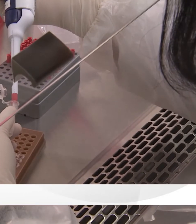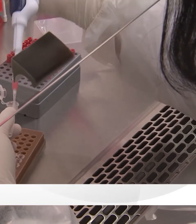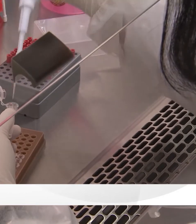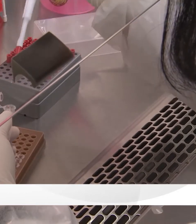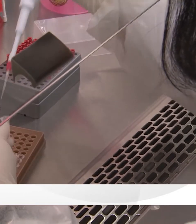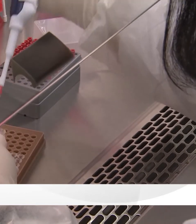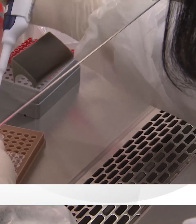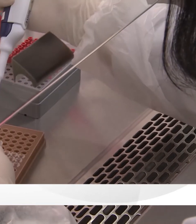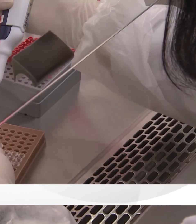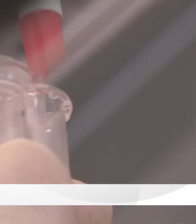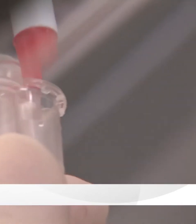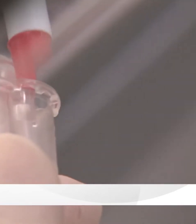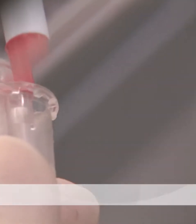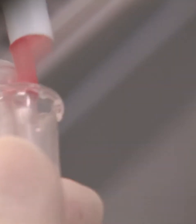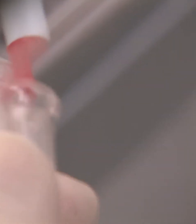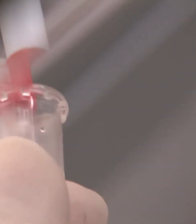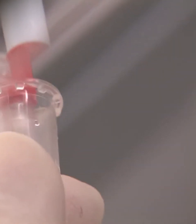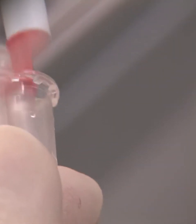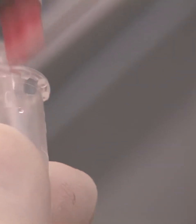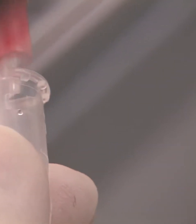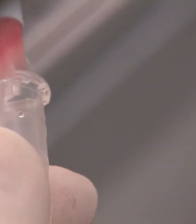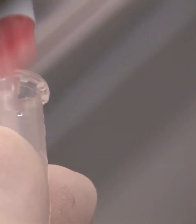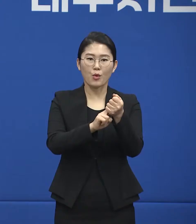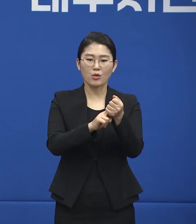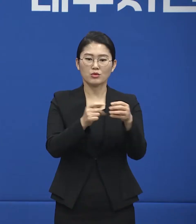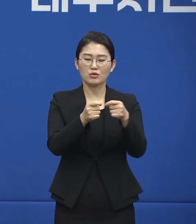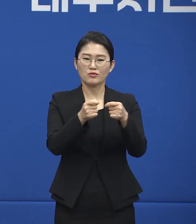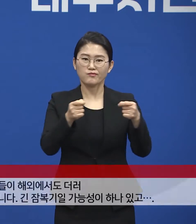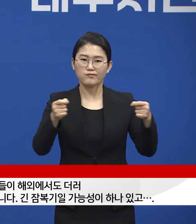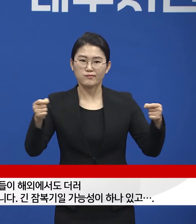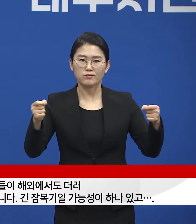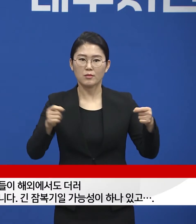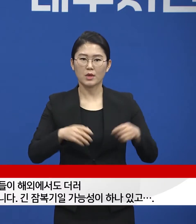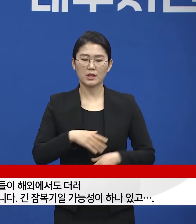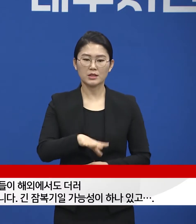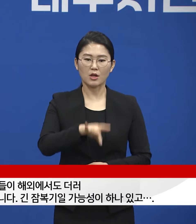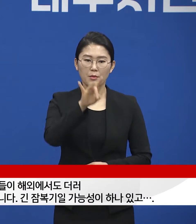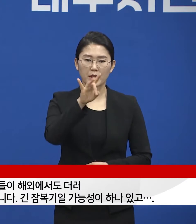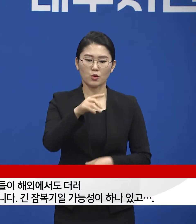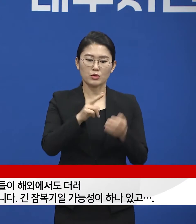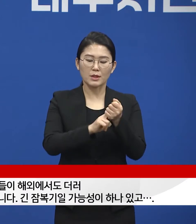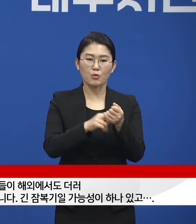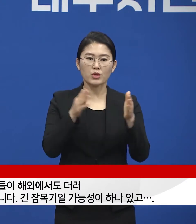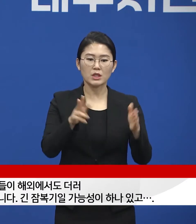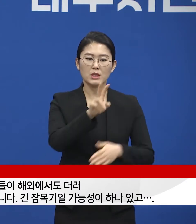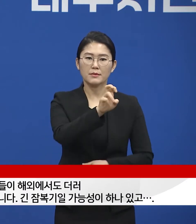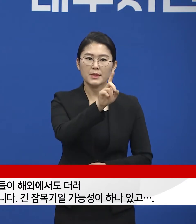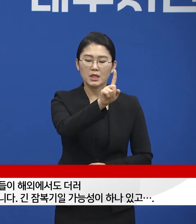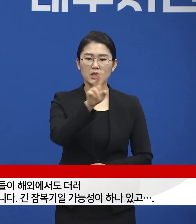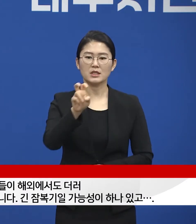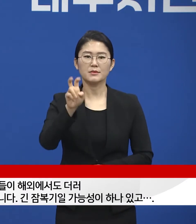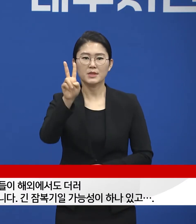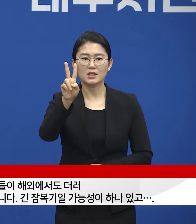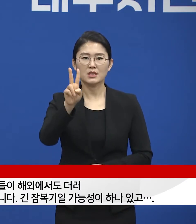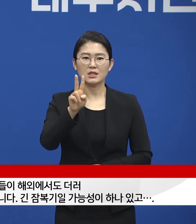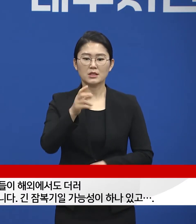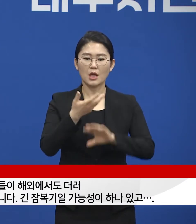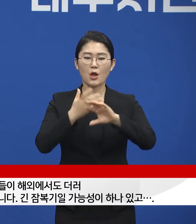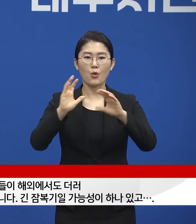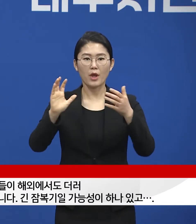훨씬 길어 쓸 경우 입니다 얘들은 토기의 도 21 뭐 27일 잃어도 보고들이 헬레